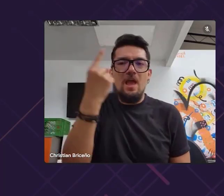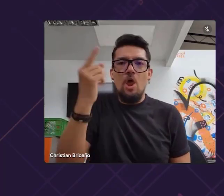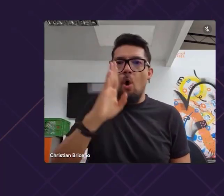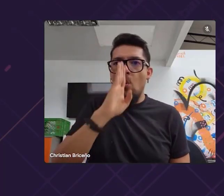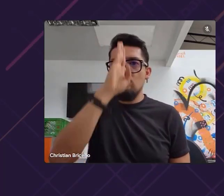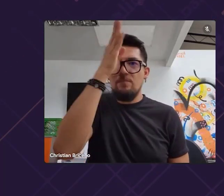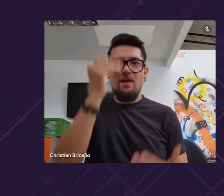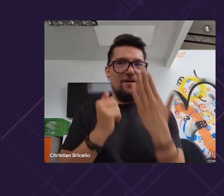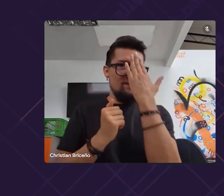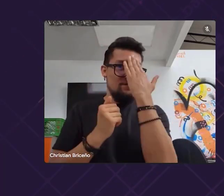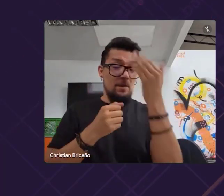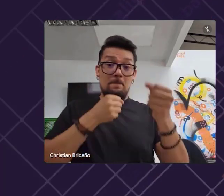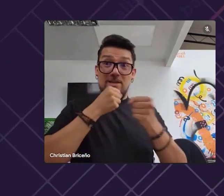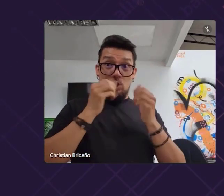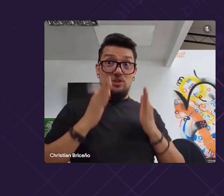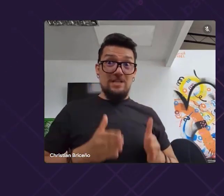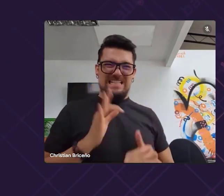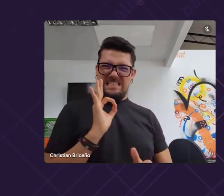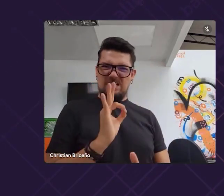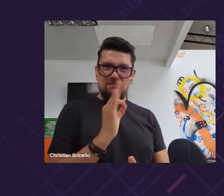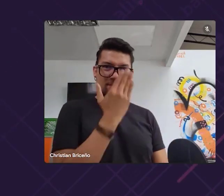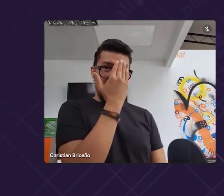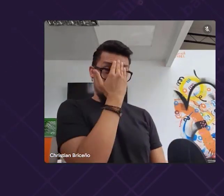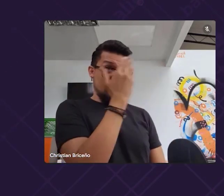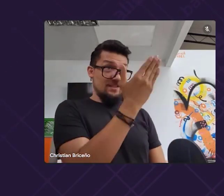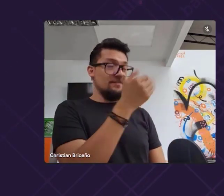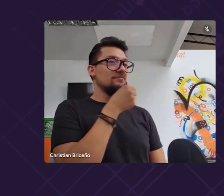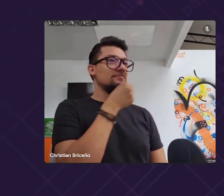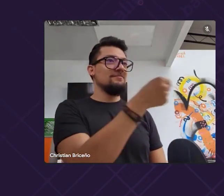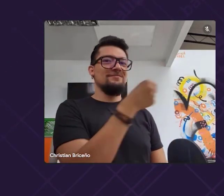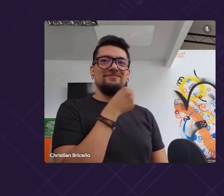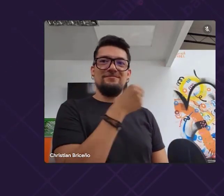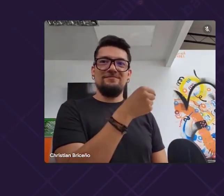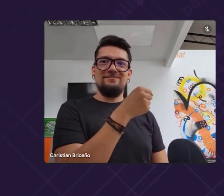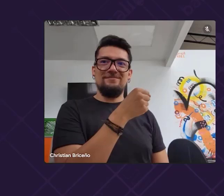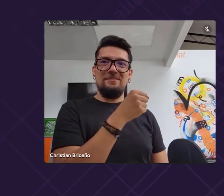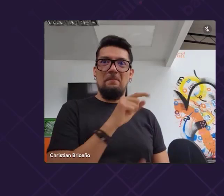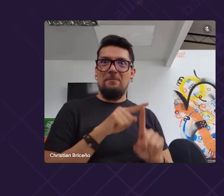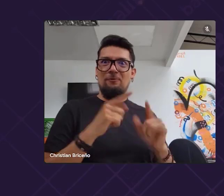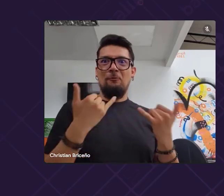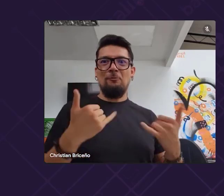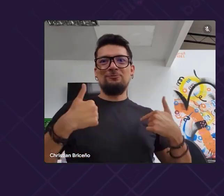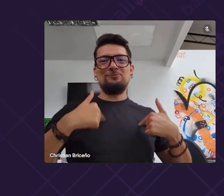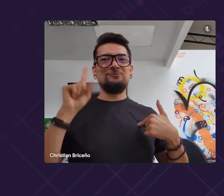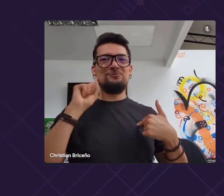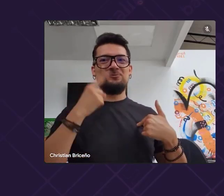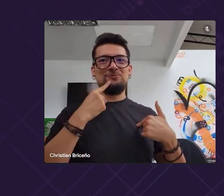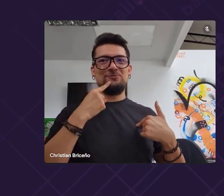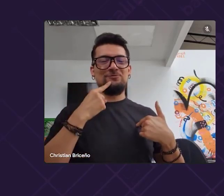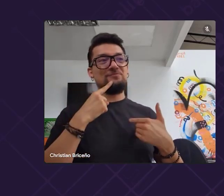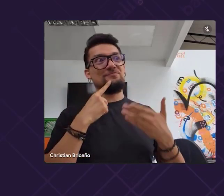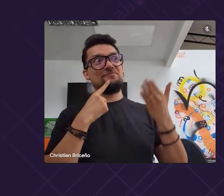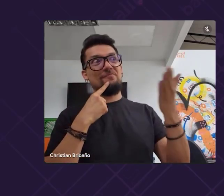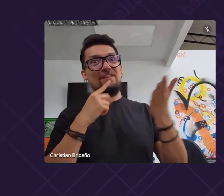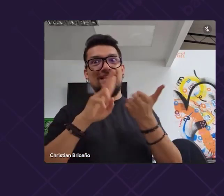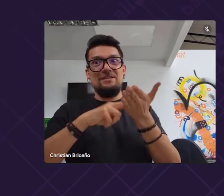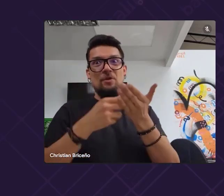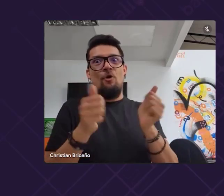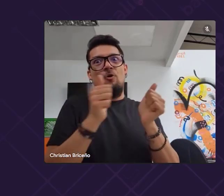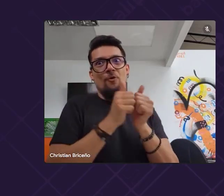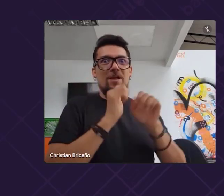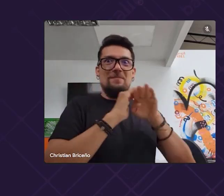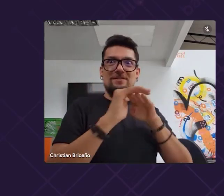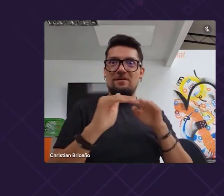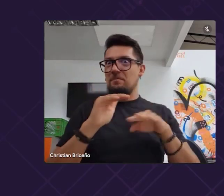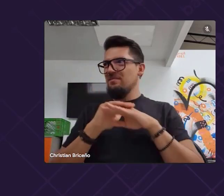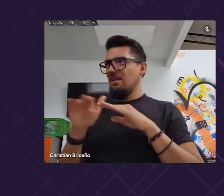paradigma que tienen de las personas sordas es muy diferente a verlo de presentador y más que pues es una persona sorda quien está